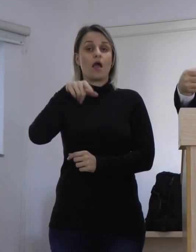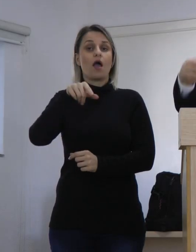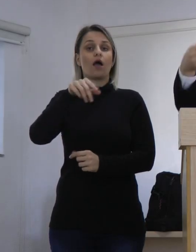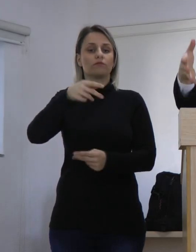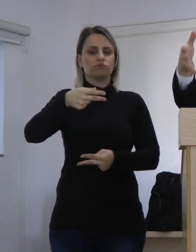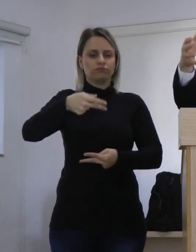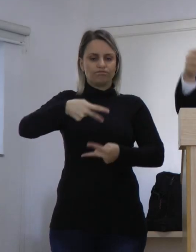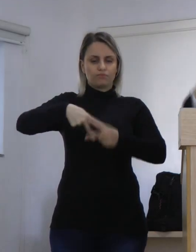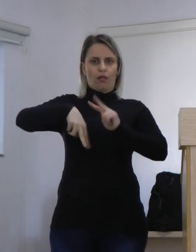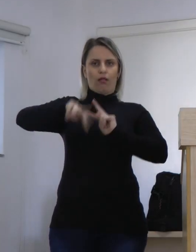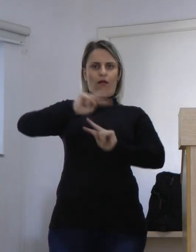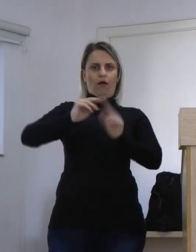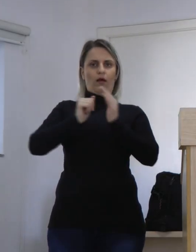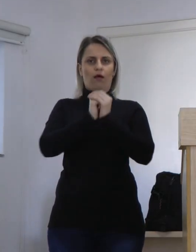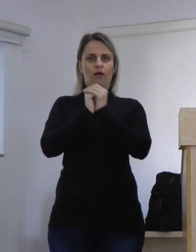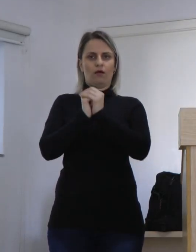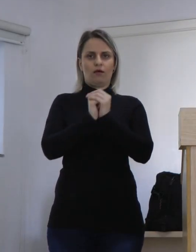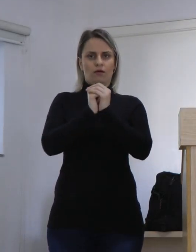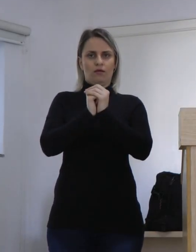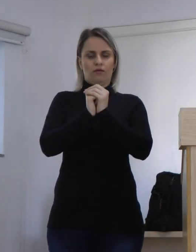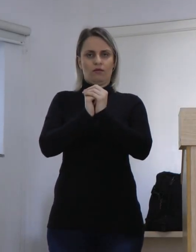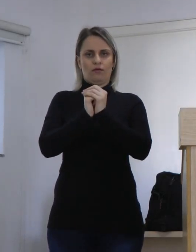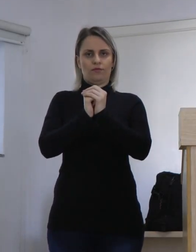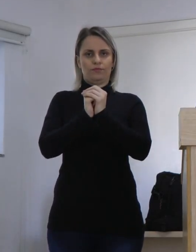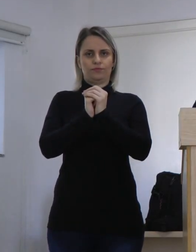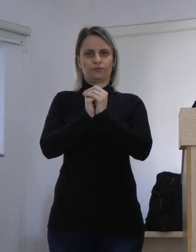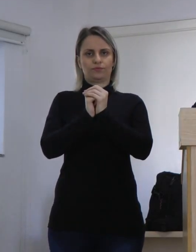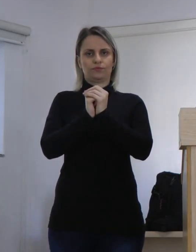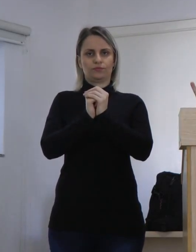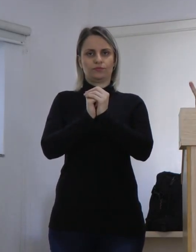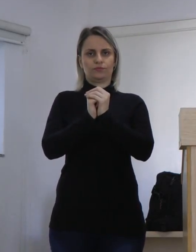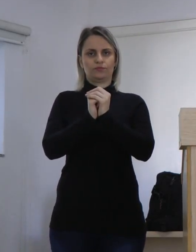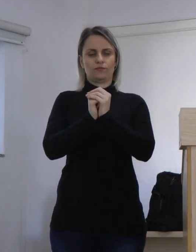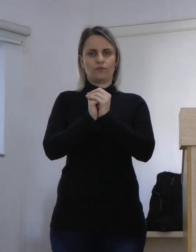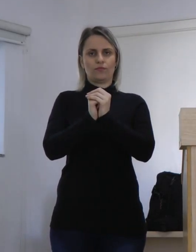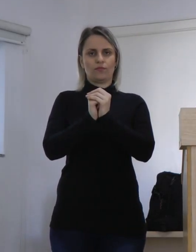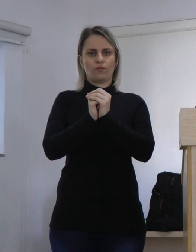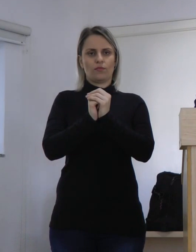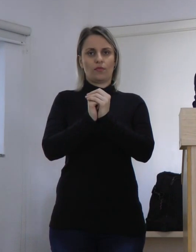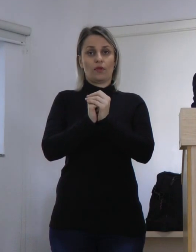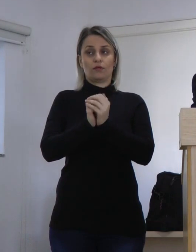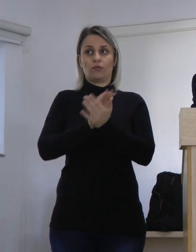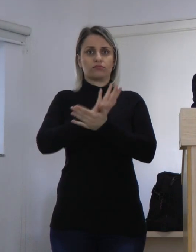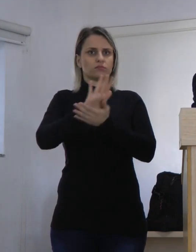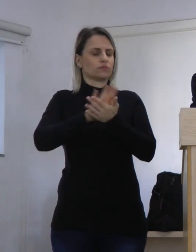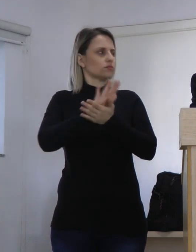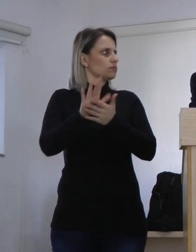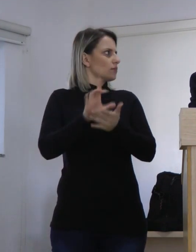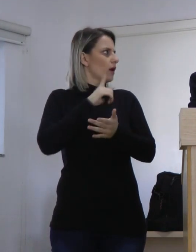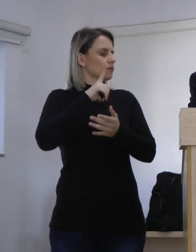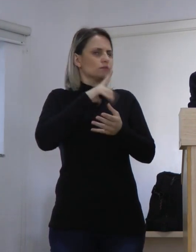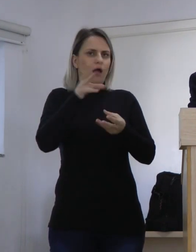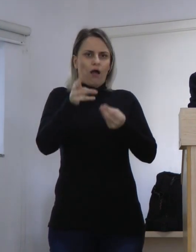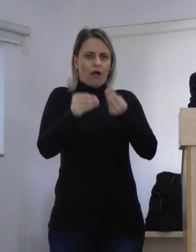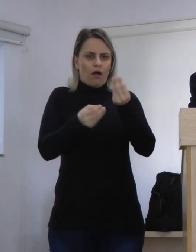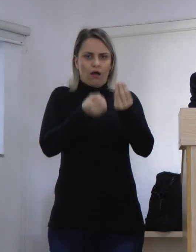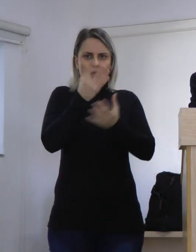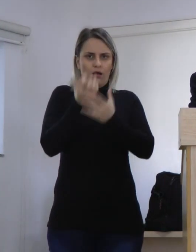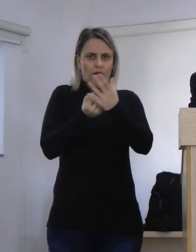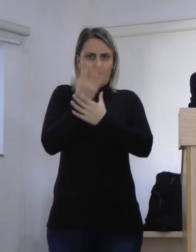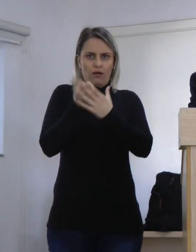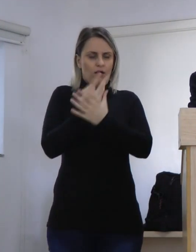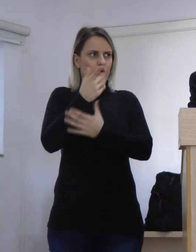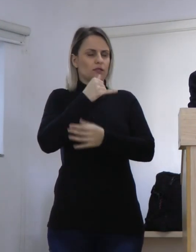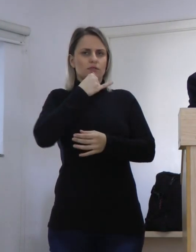contrário 24 horas por dia. Então, nada de cultivar essas coisas tristes, esses pensamentos e